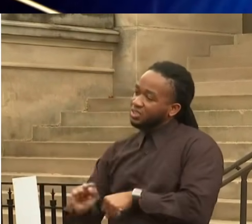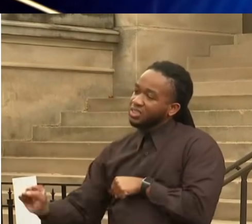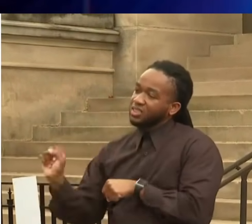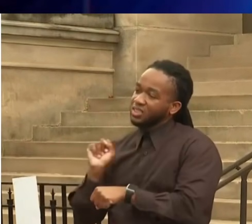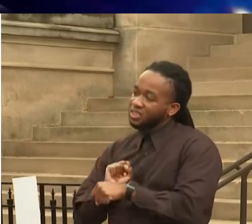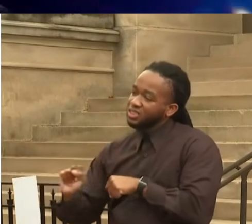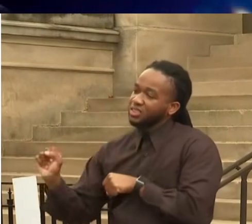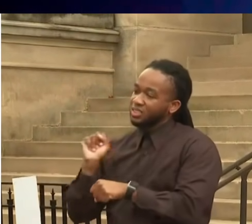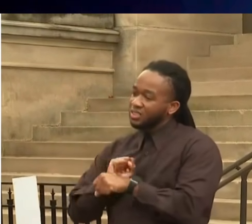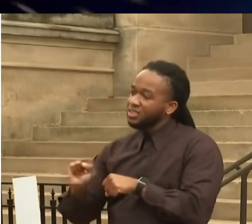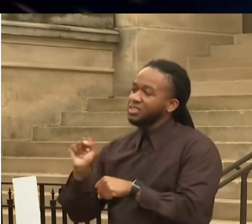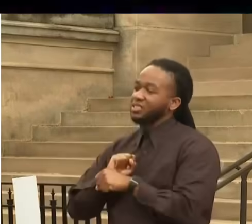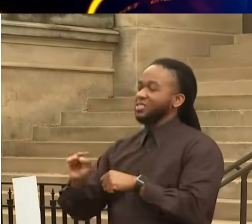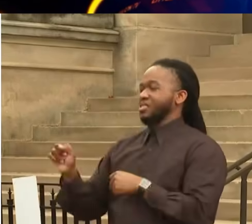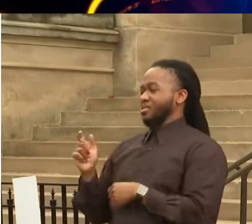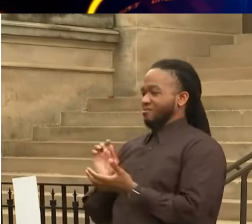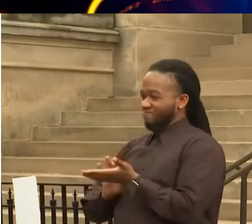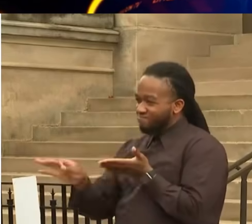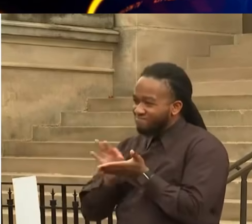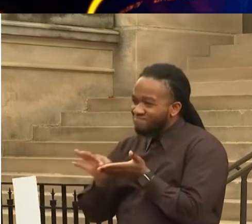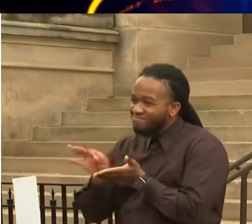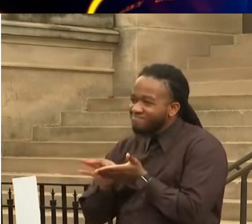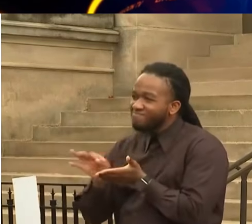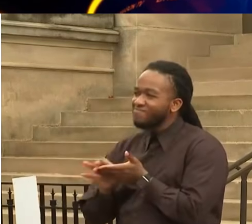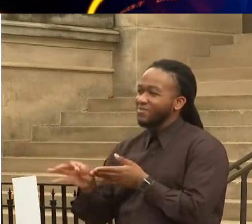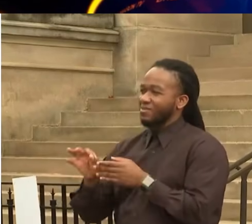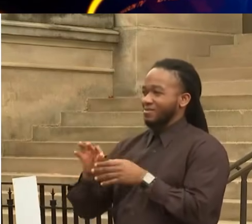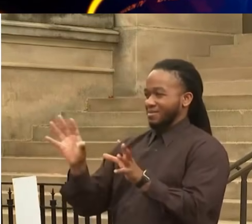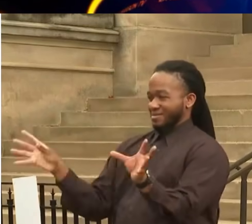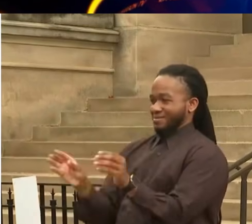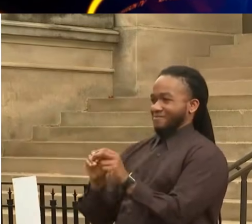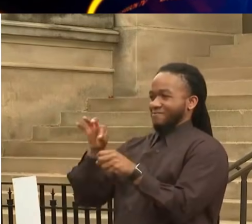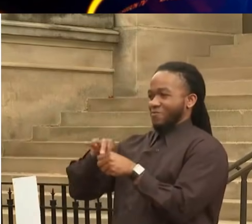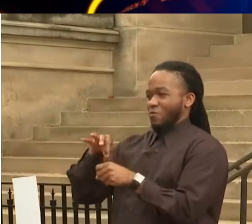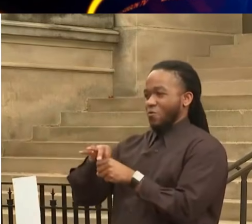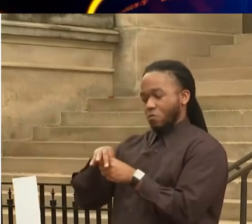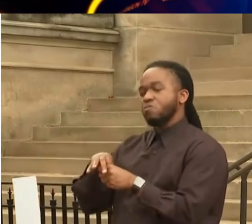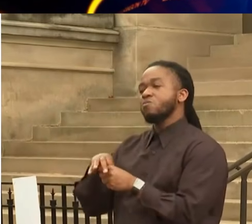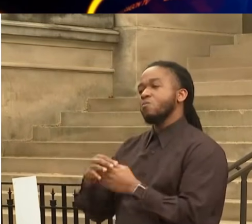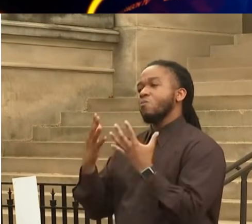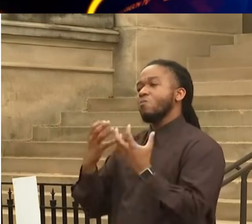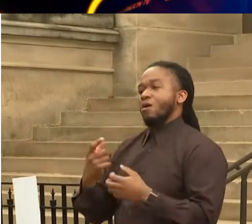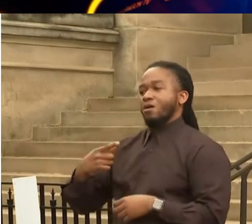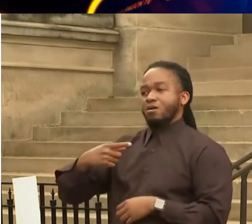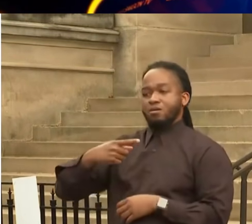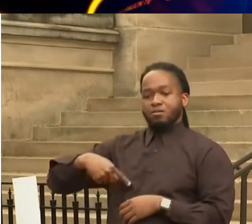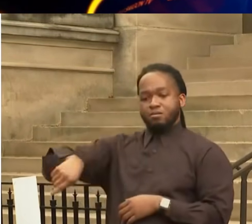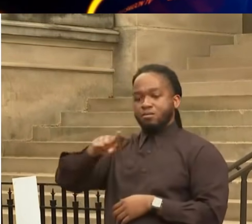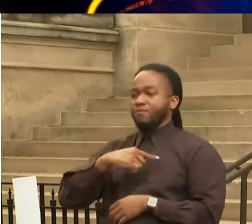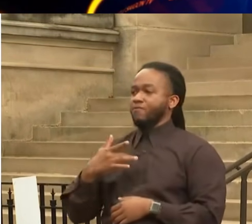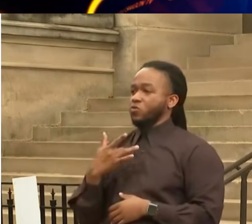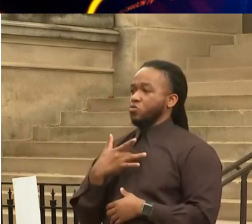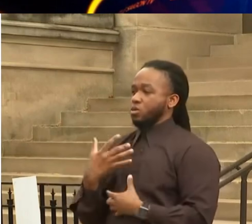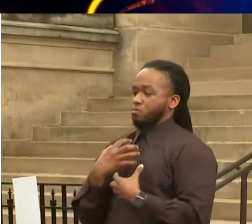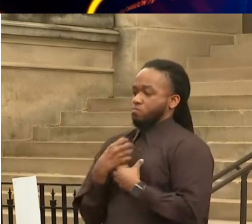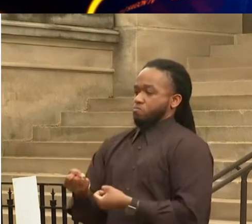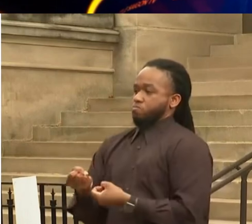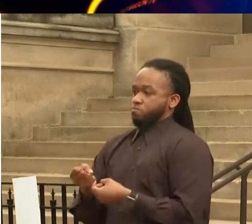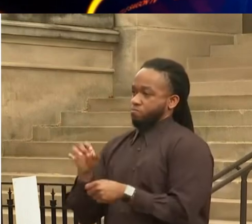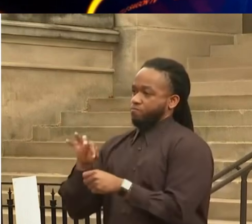nữa, phóng viên báo chí đặt câu hỏi là những vị Thượng nghị sĩ này có gọi